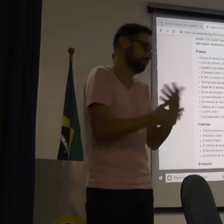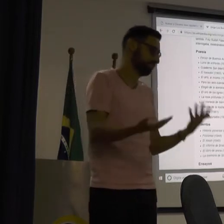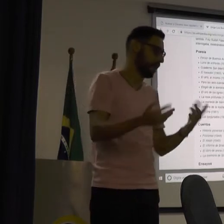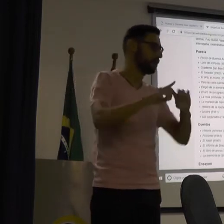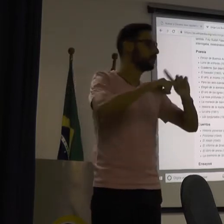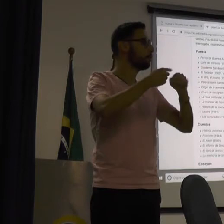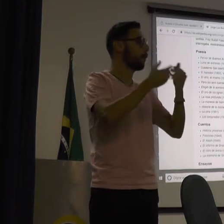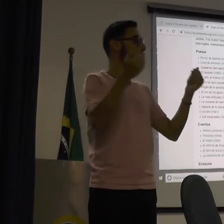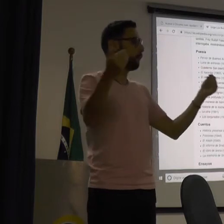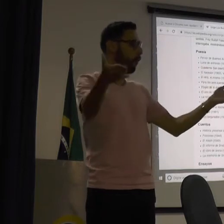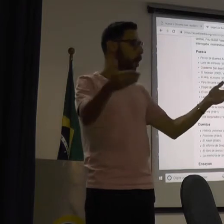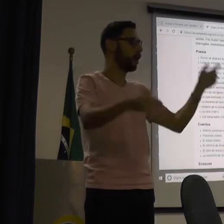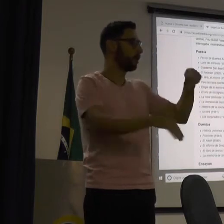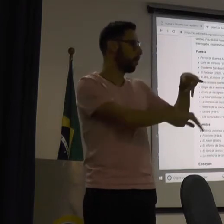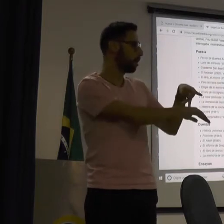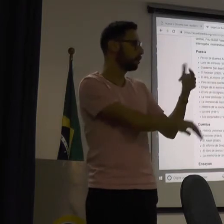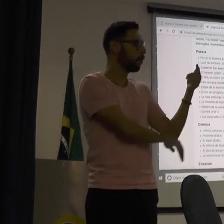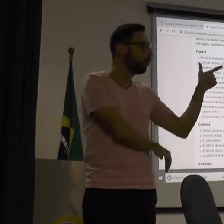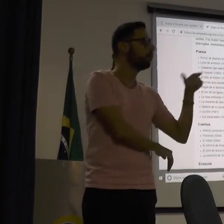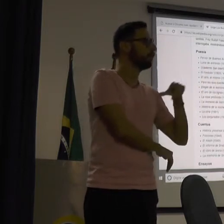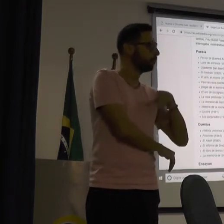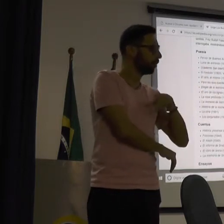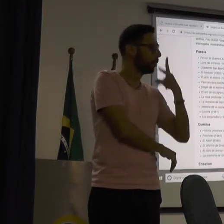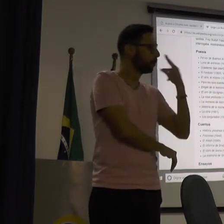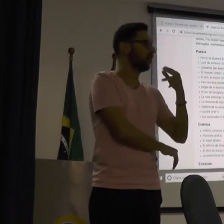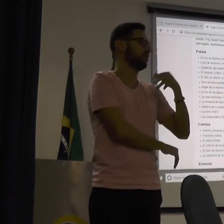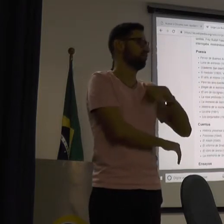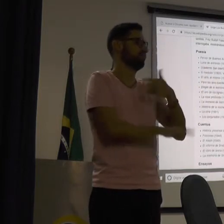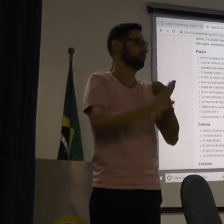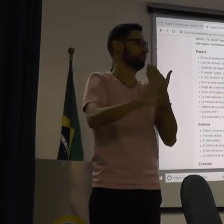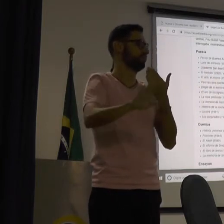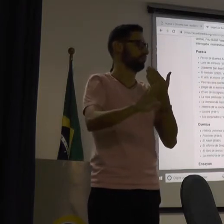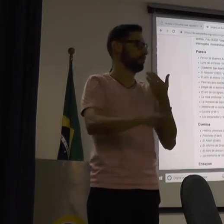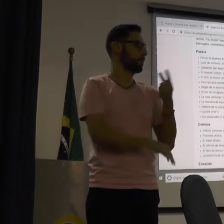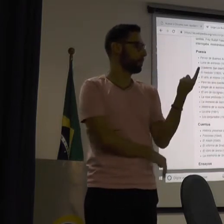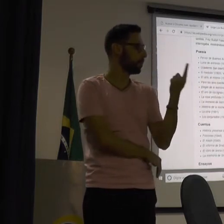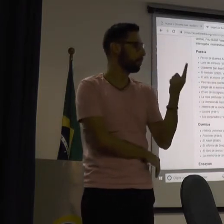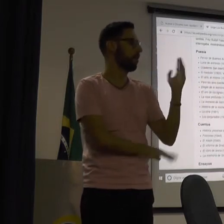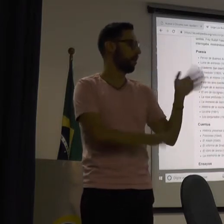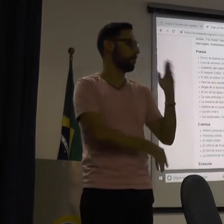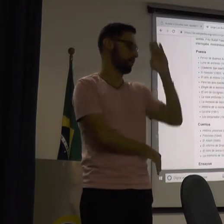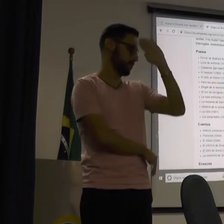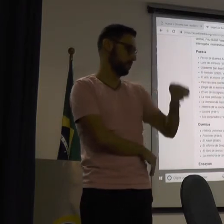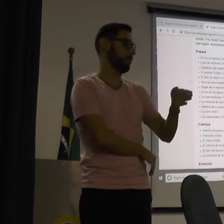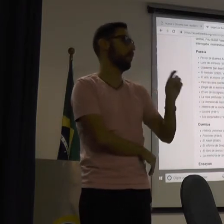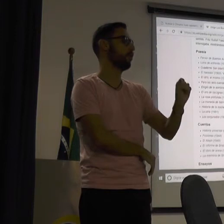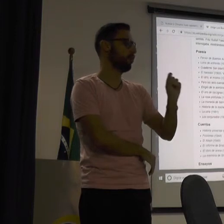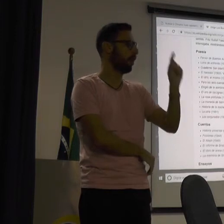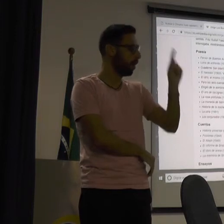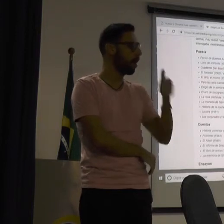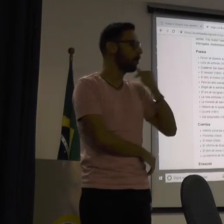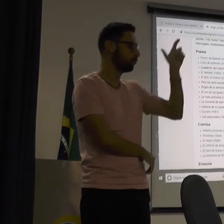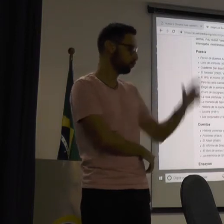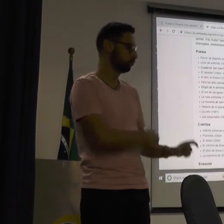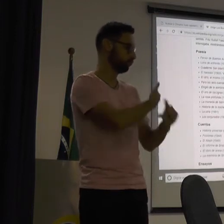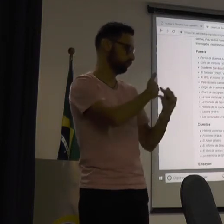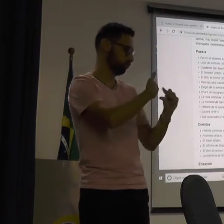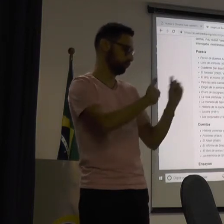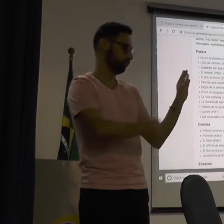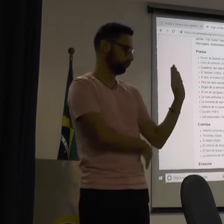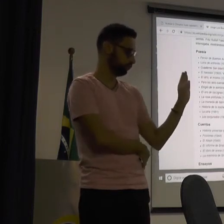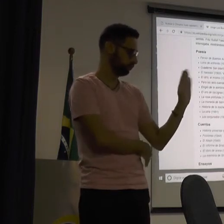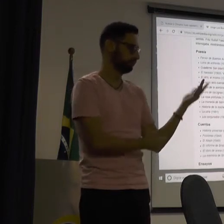está de fora, de longe, essa coisa fica secundária, né? O que importa é o que ele abriu. Então eu peguei